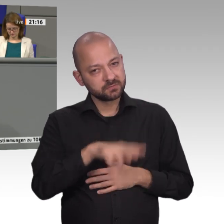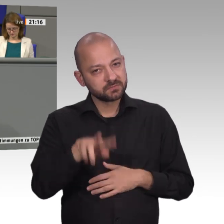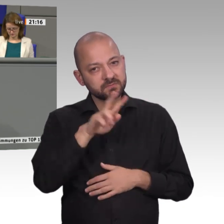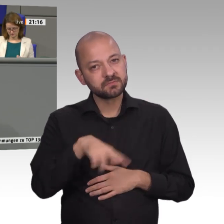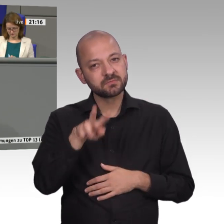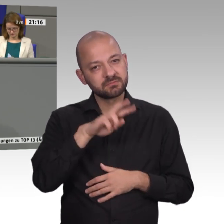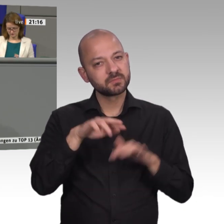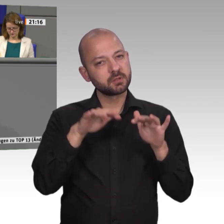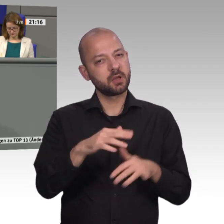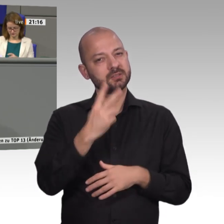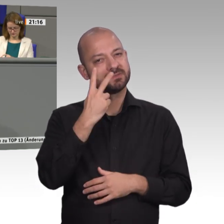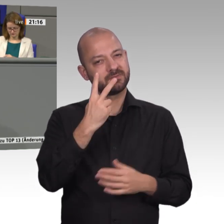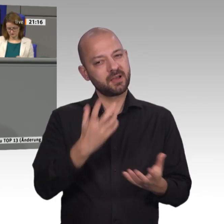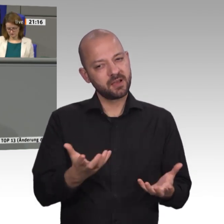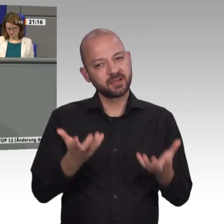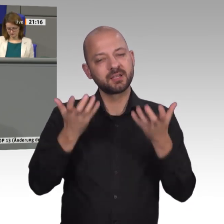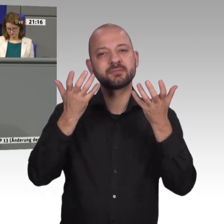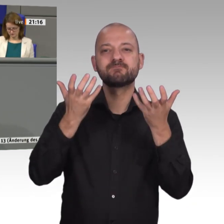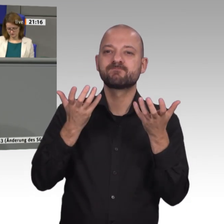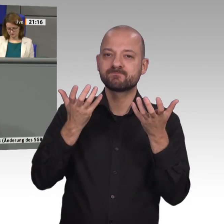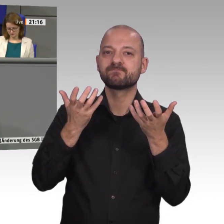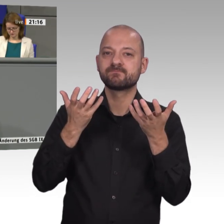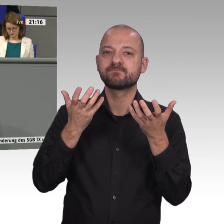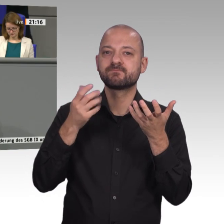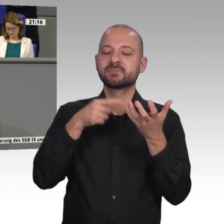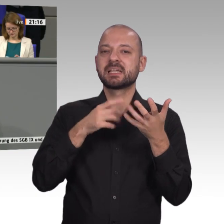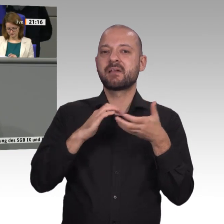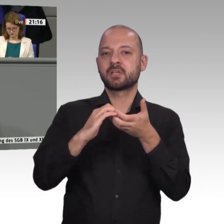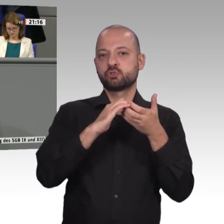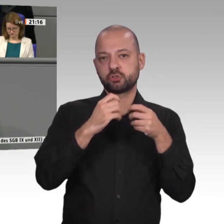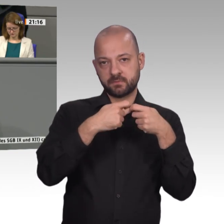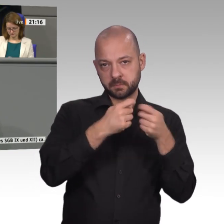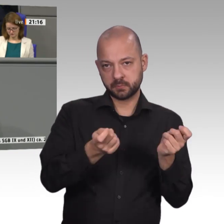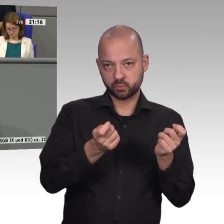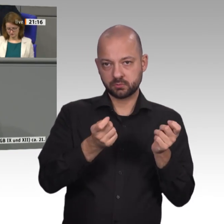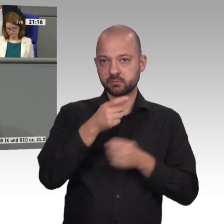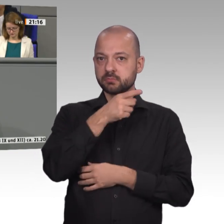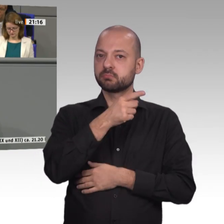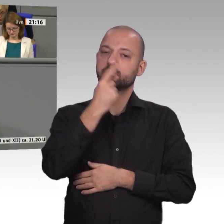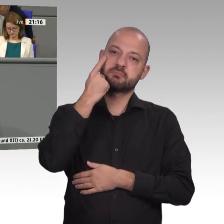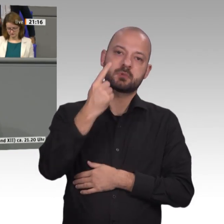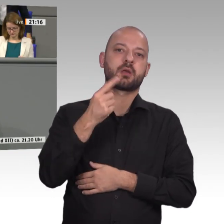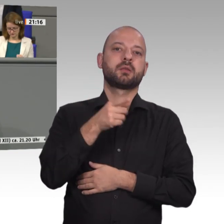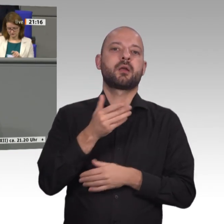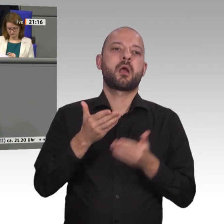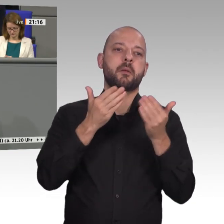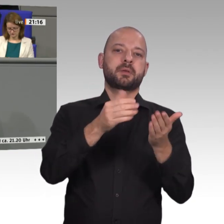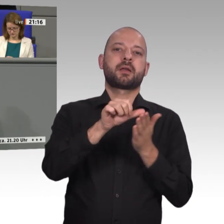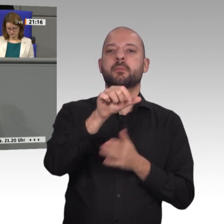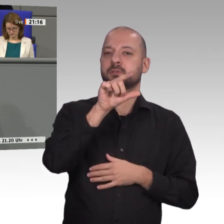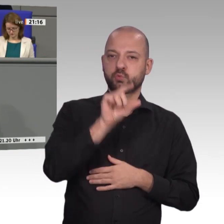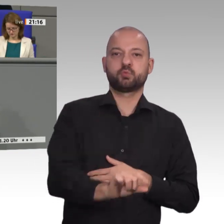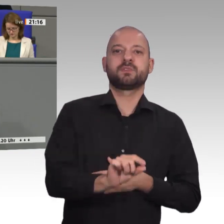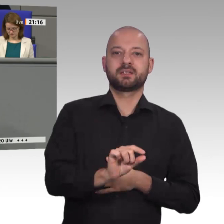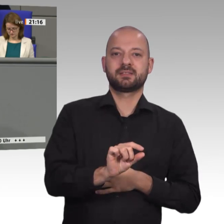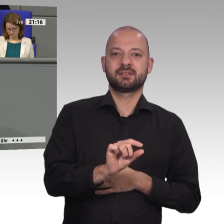Wirkung entfaltet. Und man hat erhofft, dass man innerhalb eines Jahres zur Evaluierung kommt. Und die Bundesvereinigung der Deutschen Arbeitgeberverbände, auch